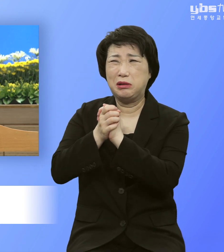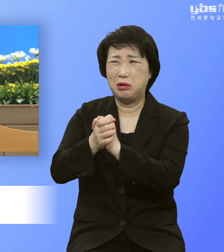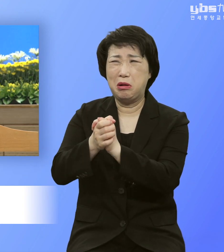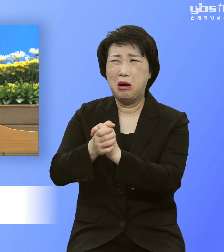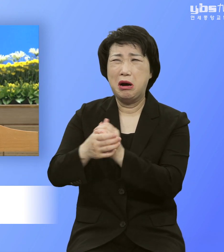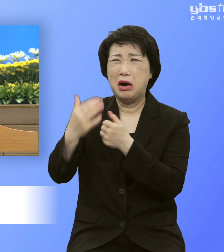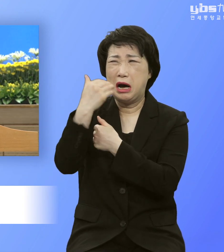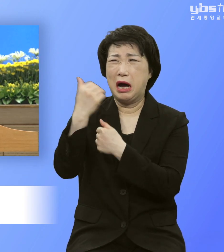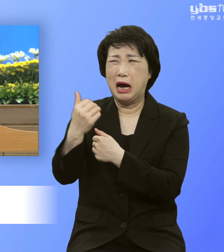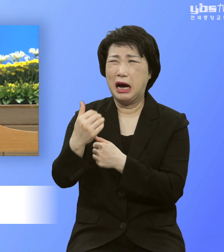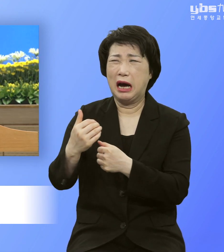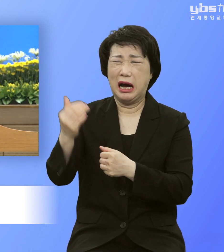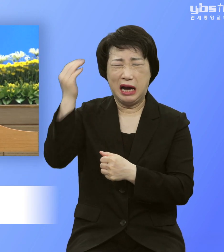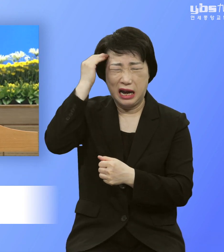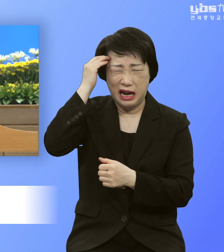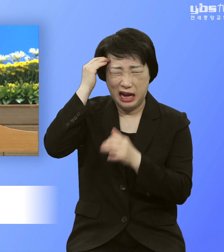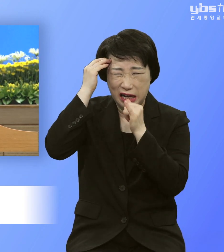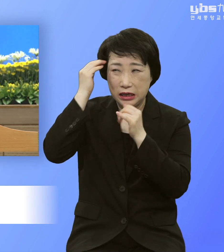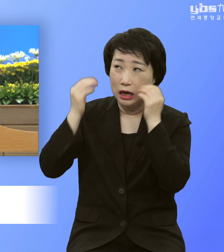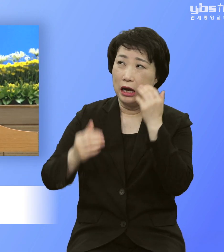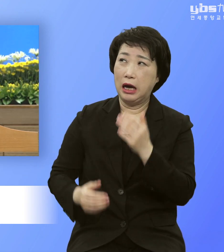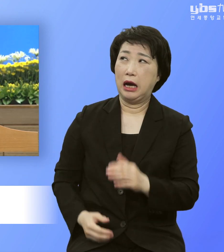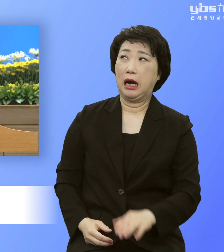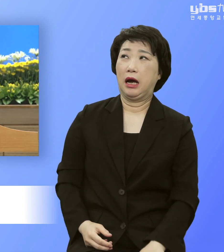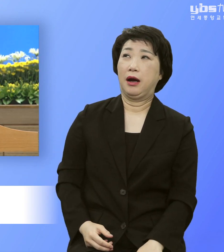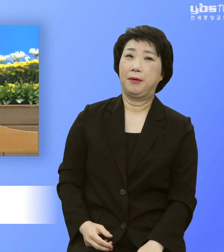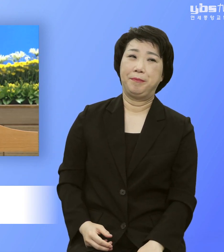사람을 볶아대야.